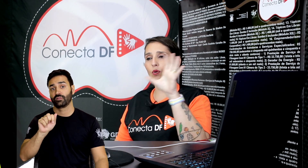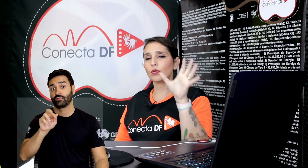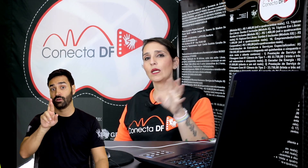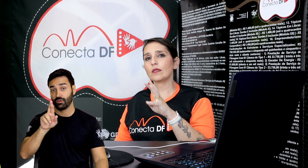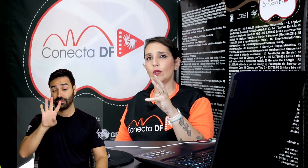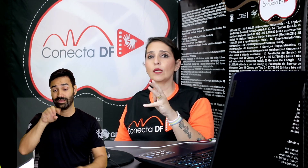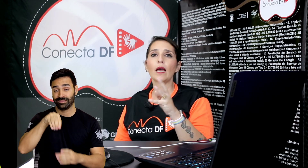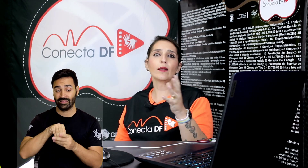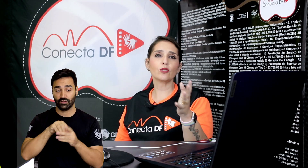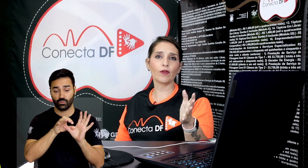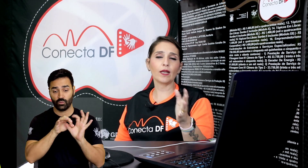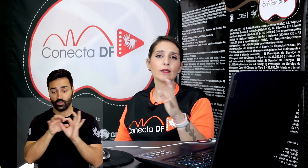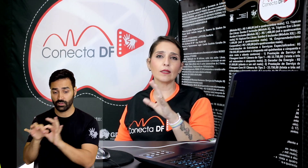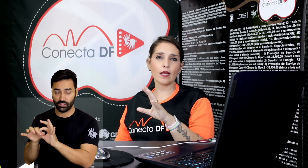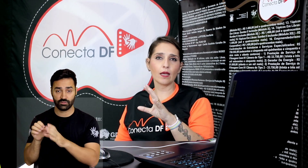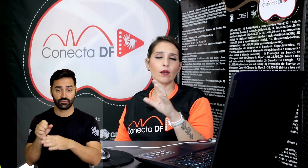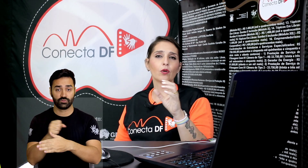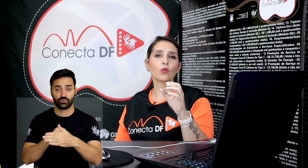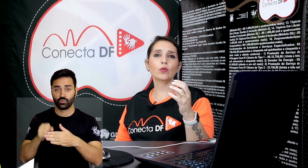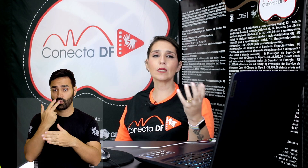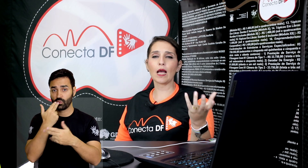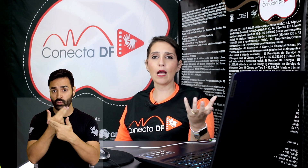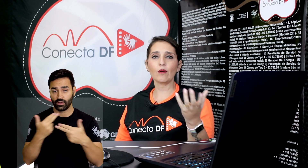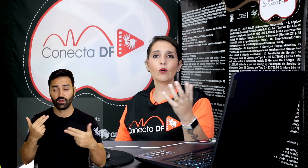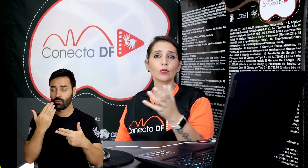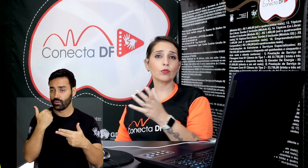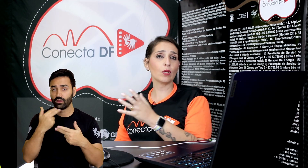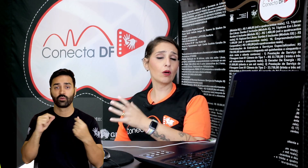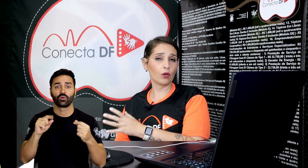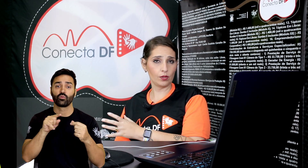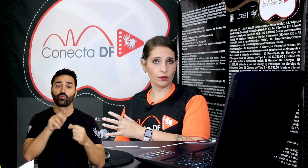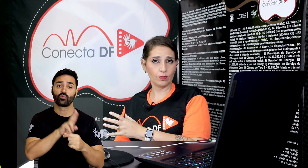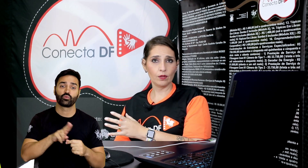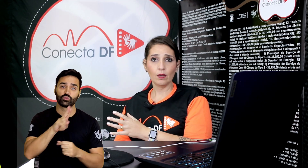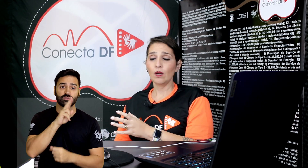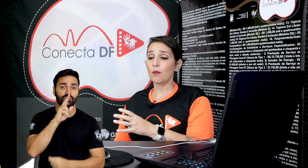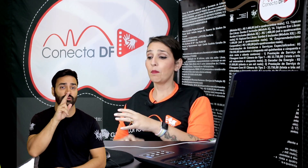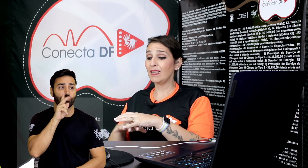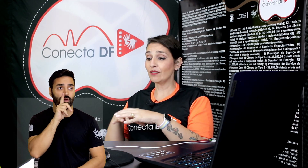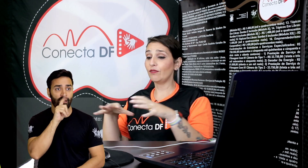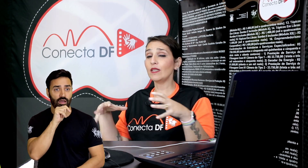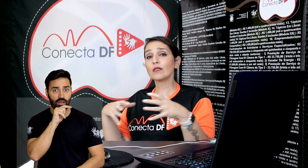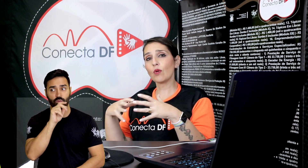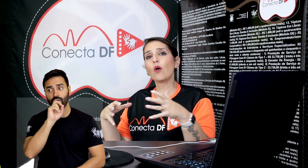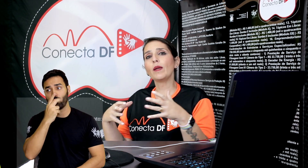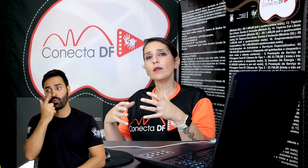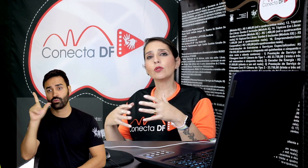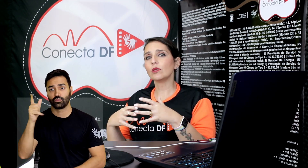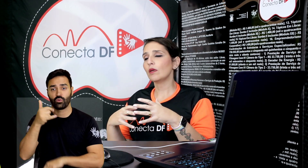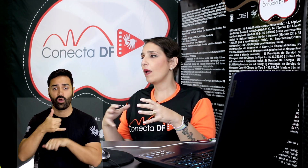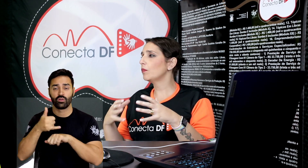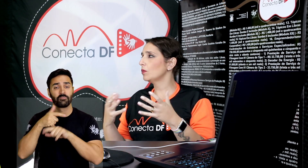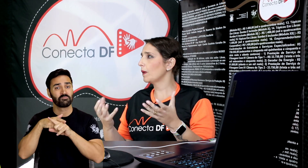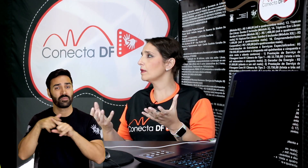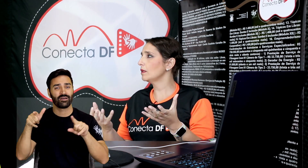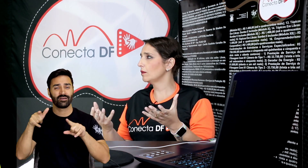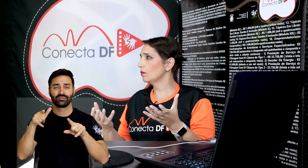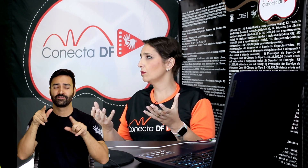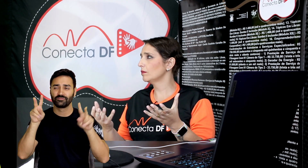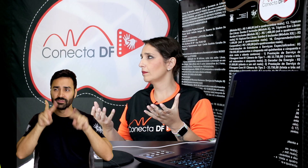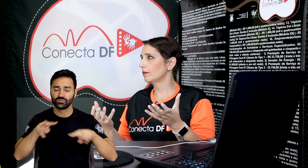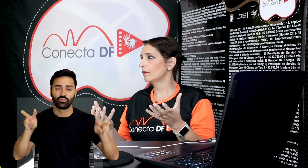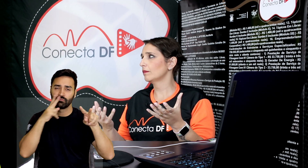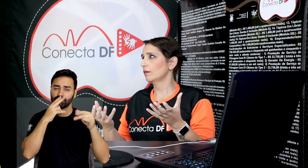dentro do contexto culinário, a diferença é um usa água, outro usa óleo. Mas visualmente é muito